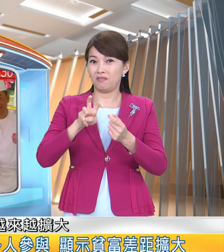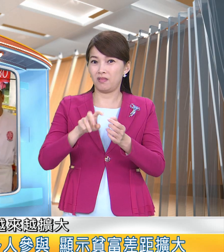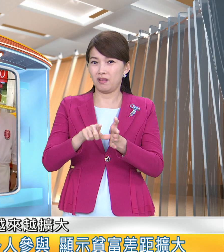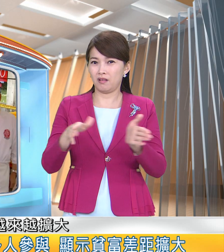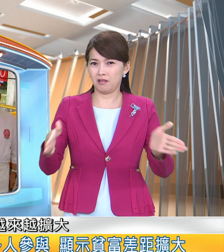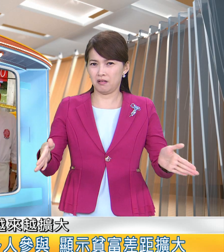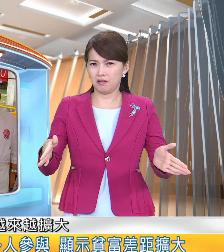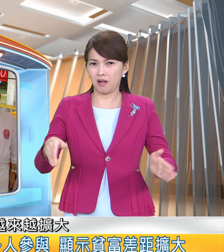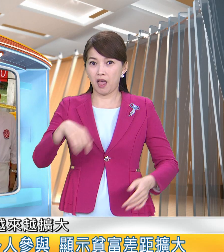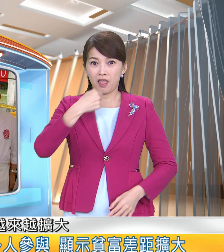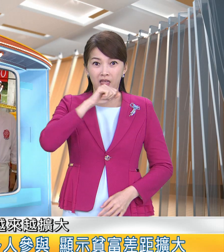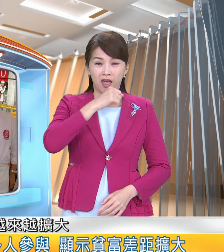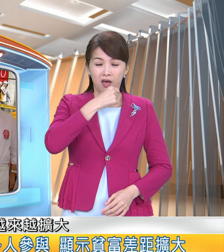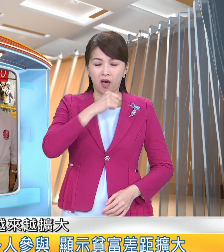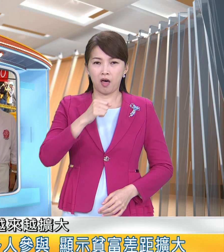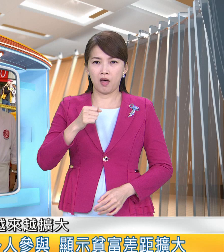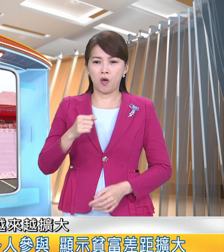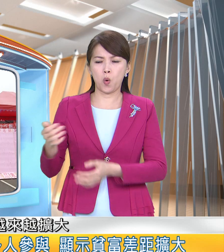是越来越扩大了。